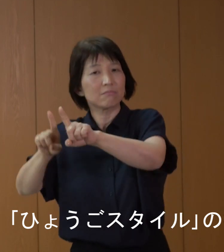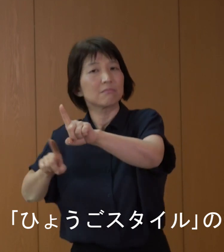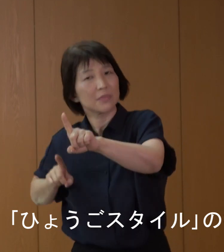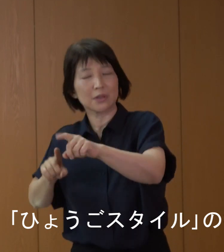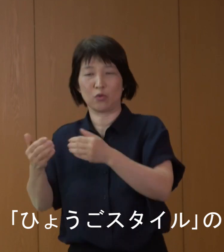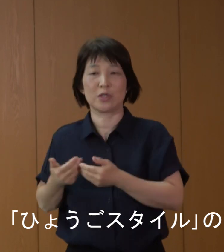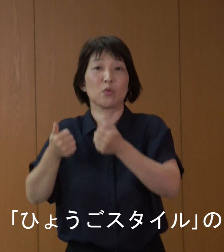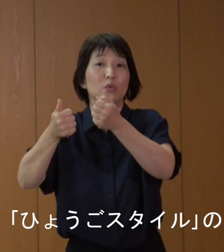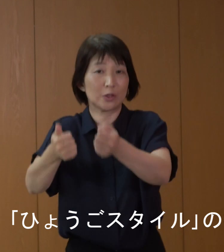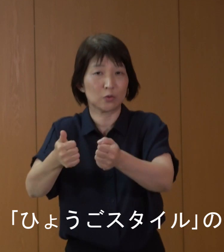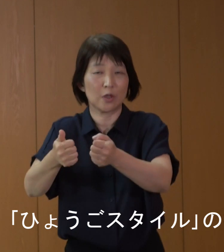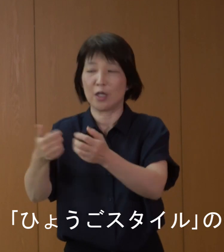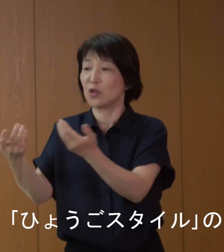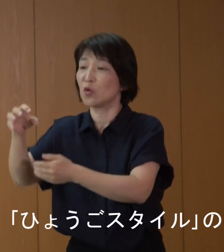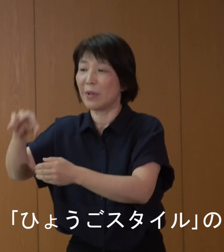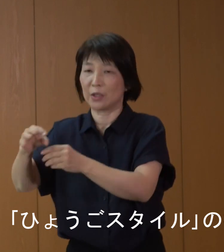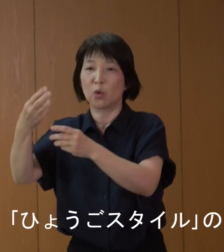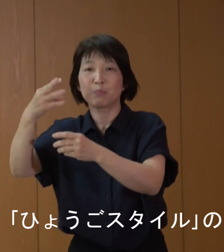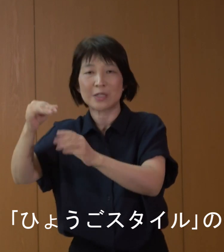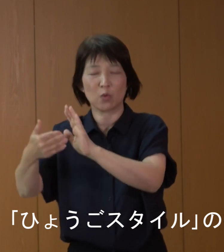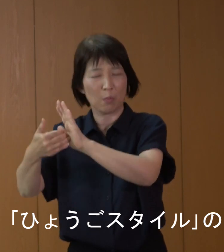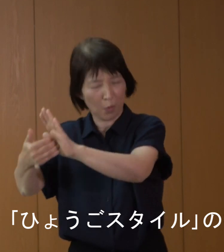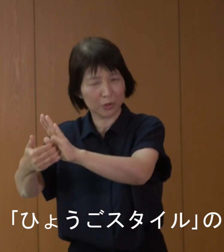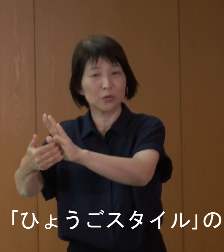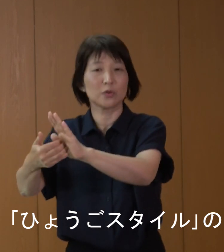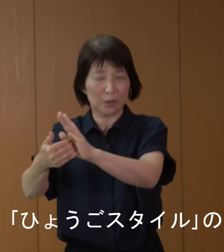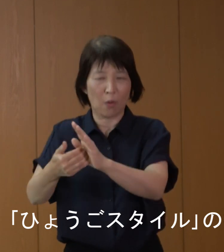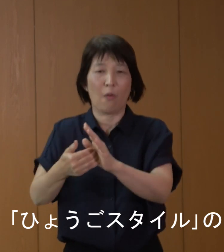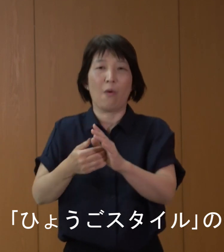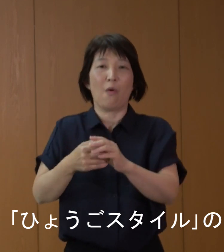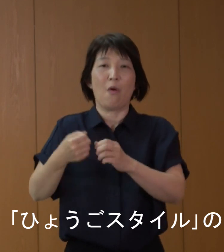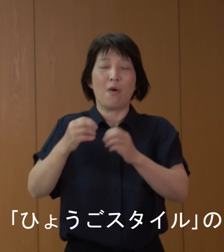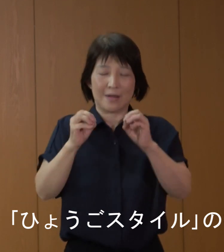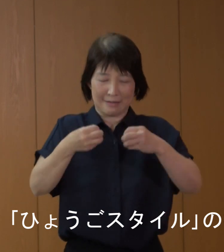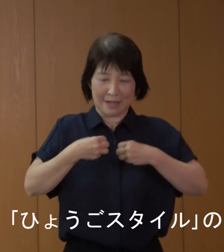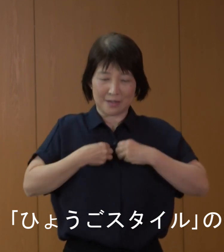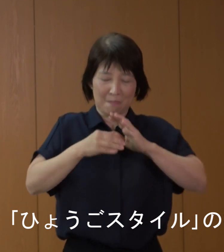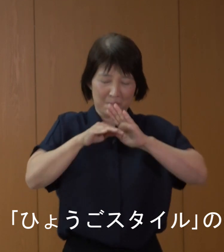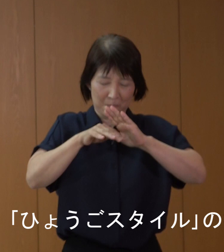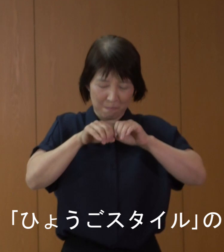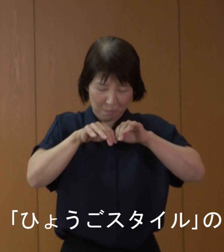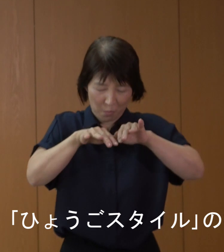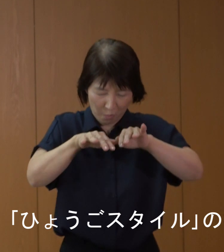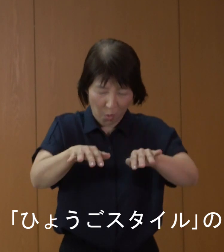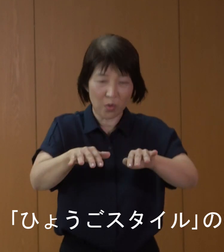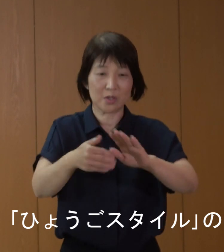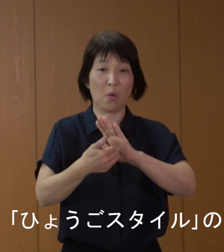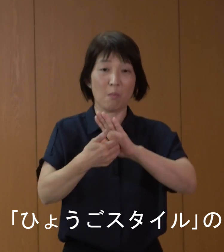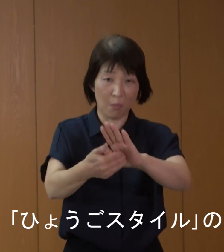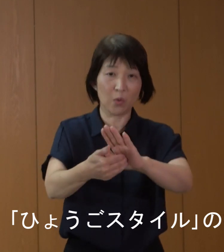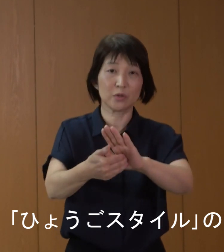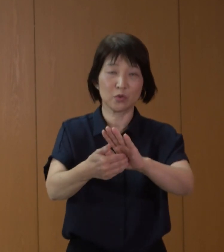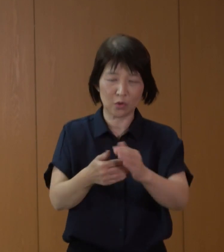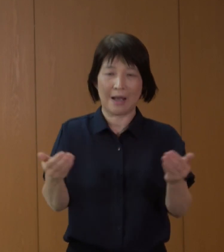3密の防止など、兵庫スタイルを基本に感染拡大を予防する働き方に取り組ん